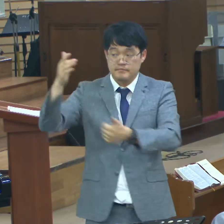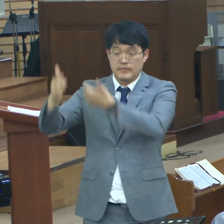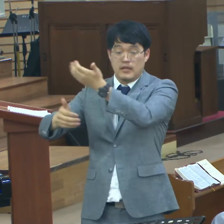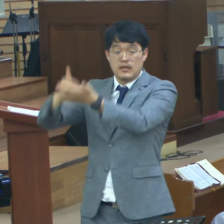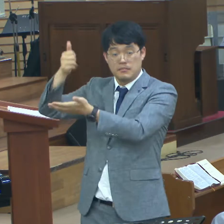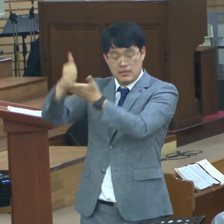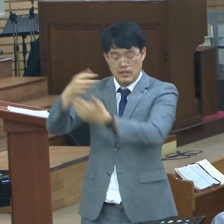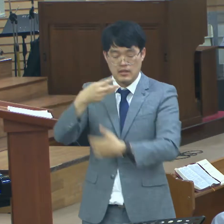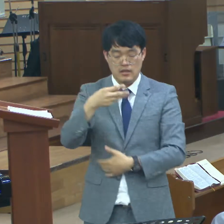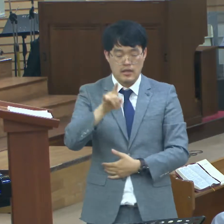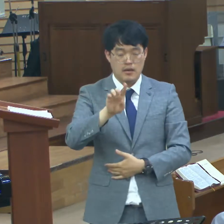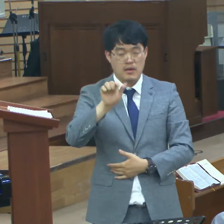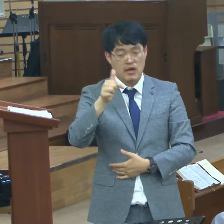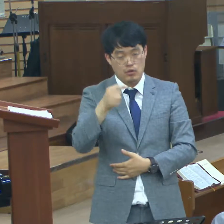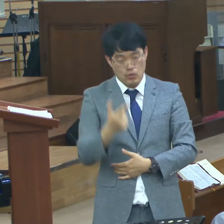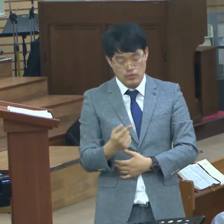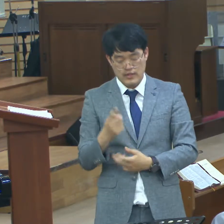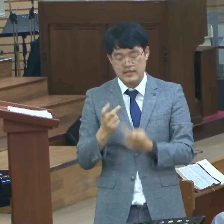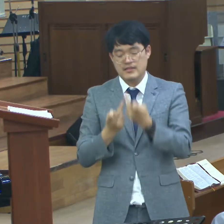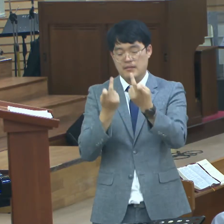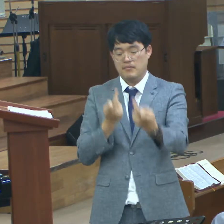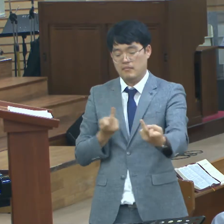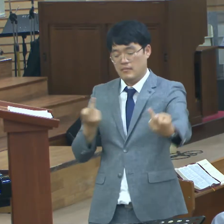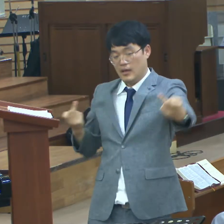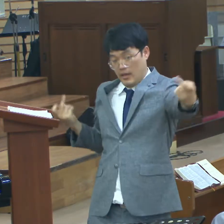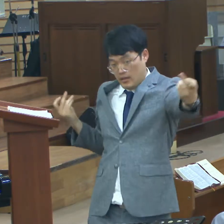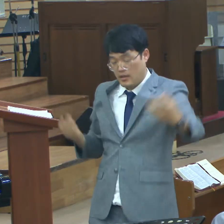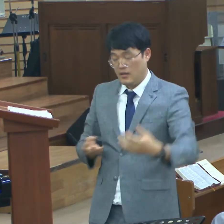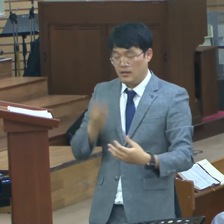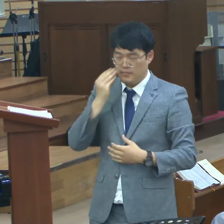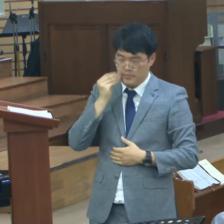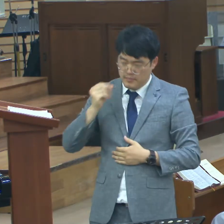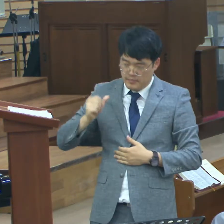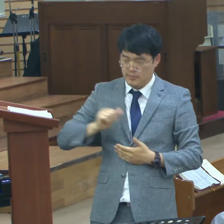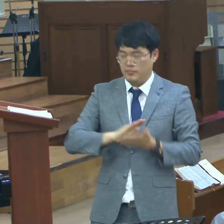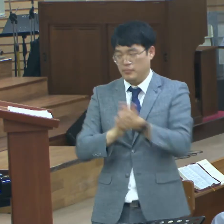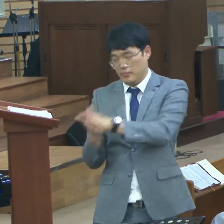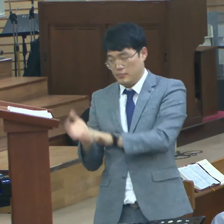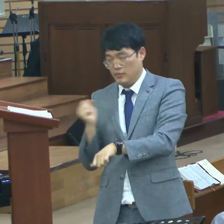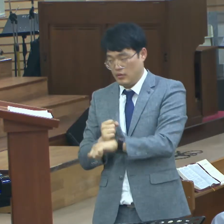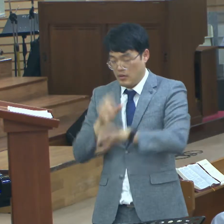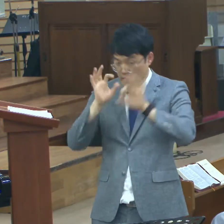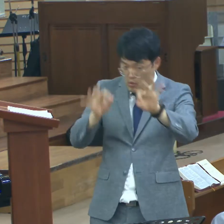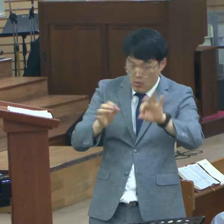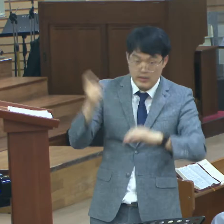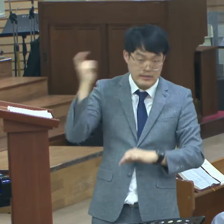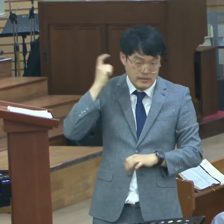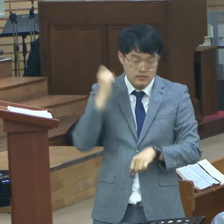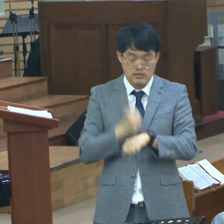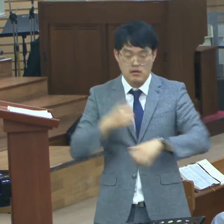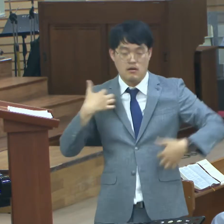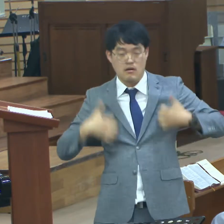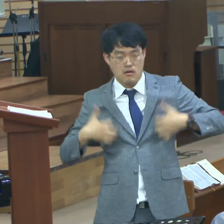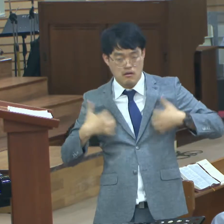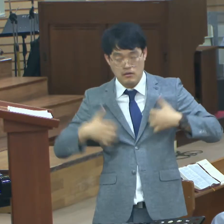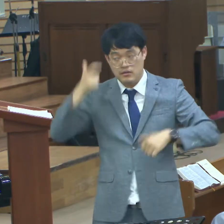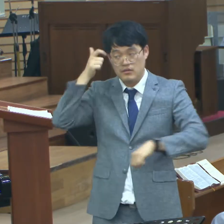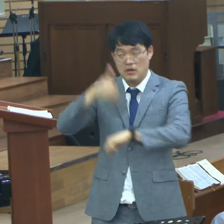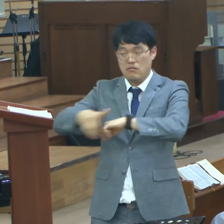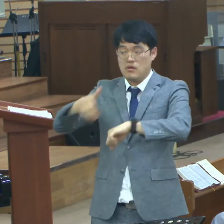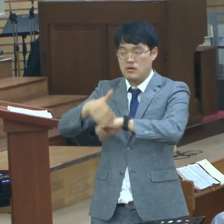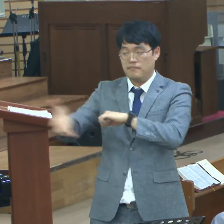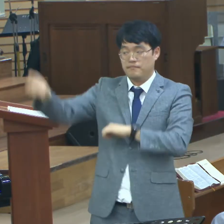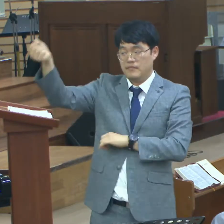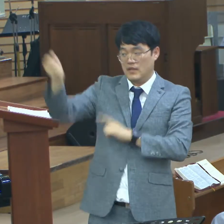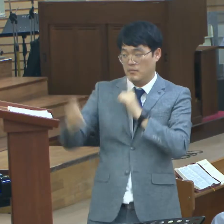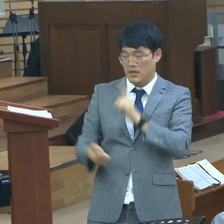레바논 산맥을 기름지게 하게 하시고 보고 듣게 하시며 즐겁게 하실 계획을 갖고 계시다. 하나님 그런 계획이 있다는 거예요. 자,